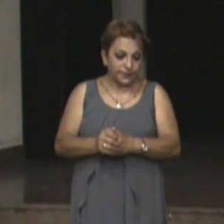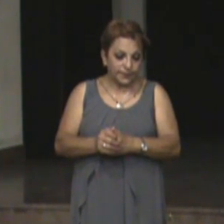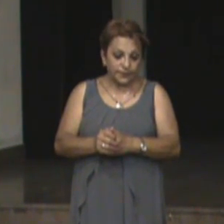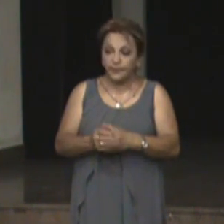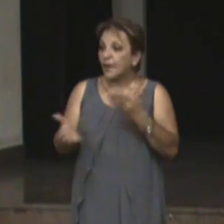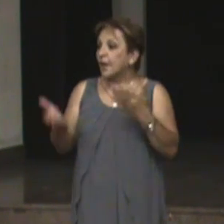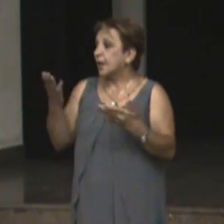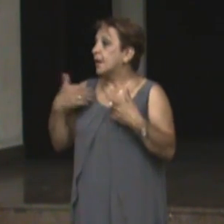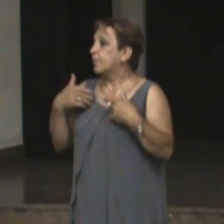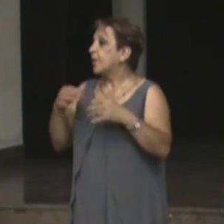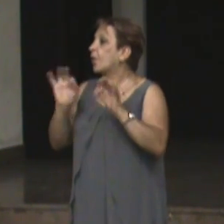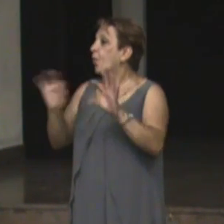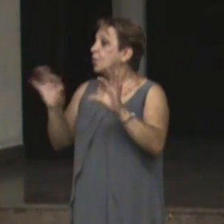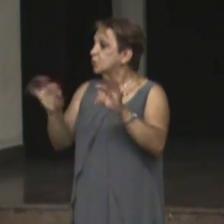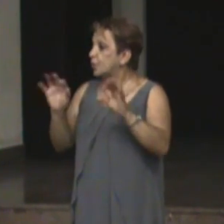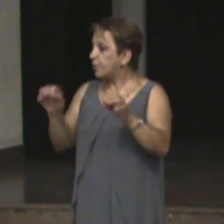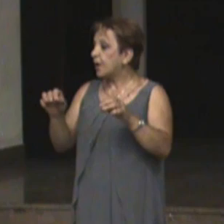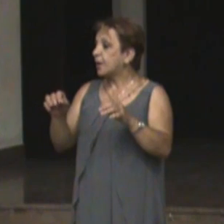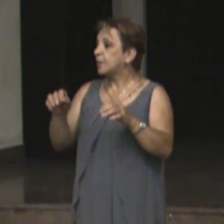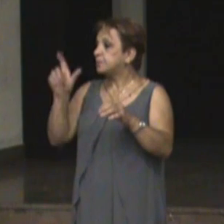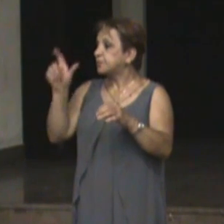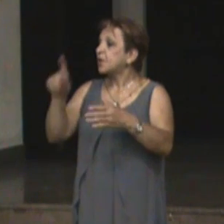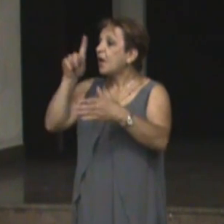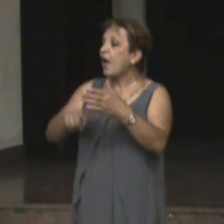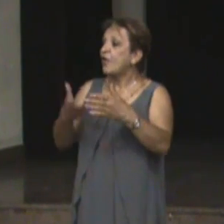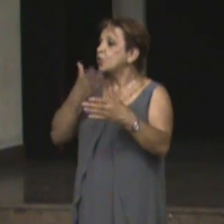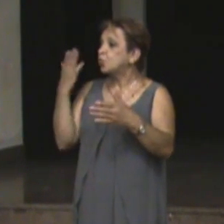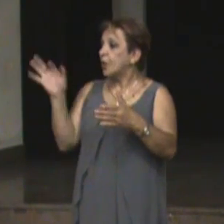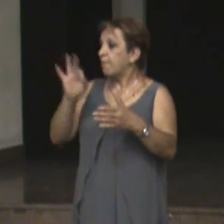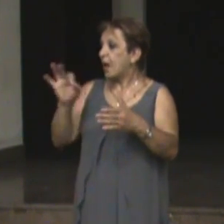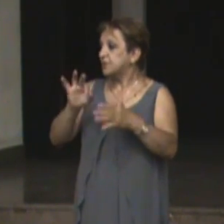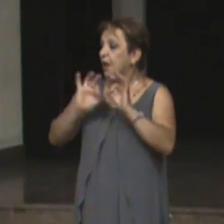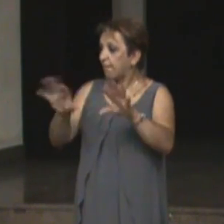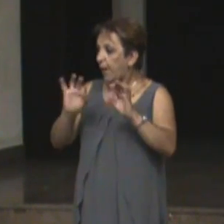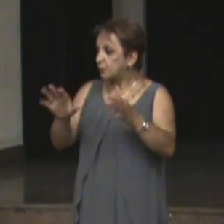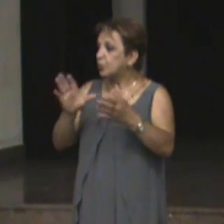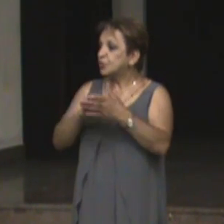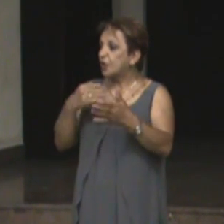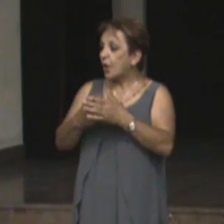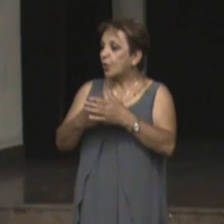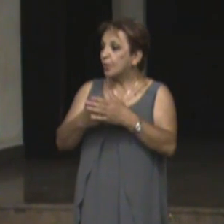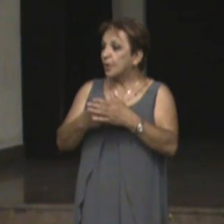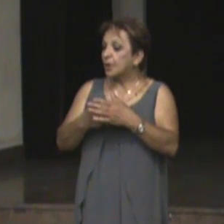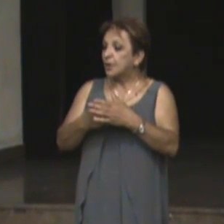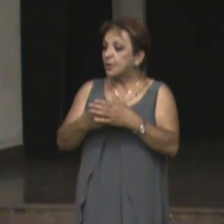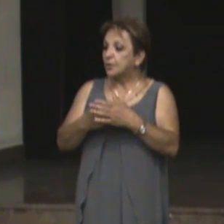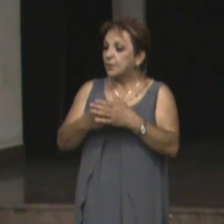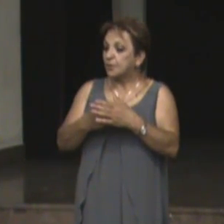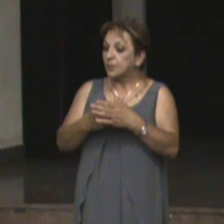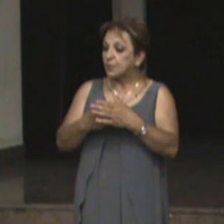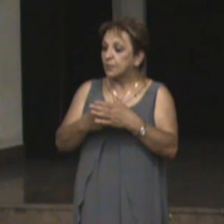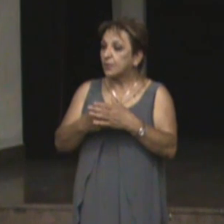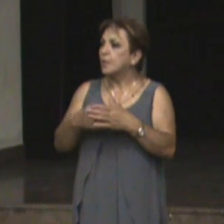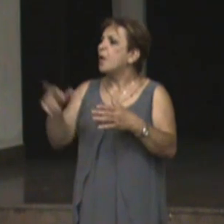երբ որ մենք խոսում ենք անհավատության մասին, անհավատ մարդը նա չի, ով ասում, միայն նա չի, ով ասում է